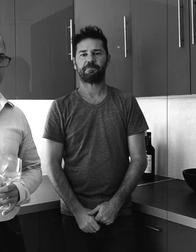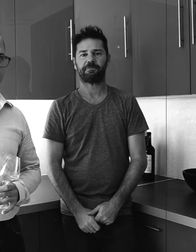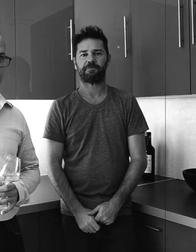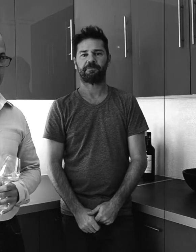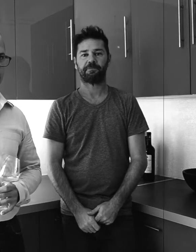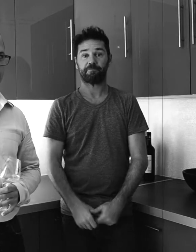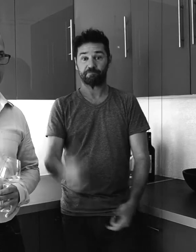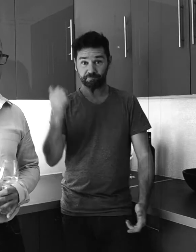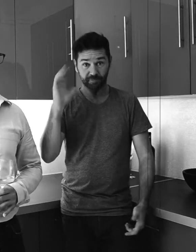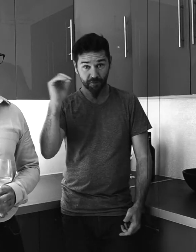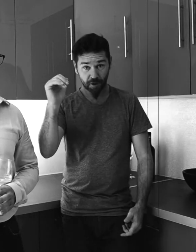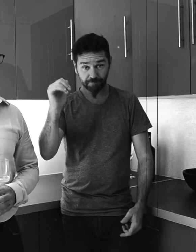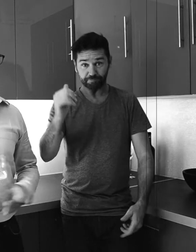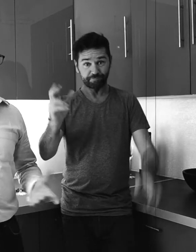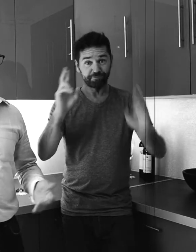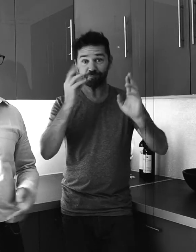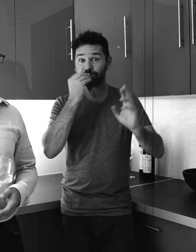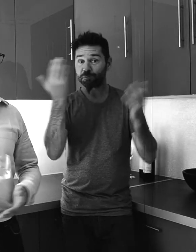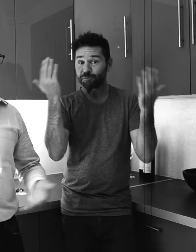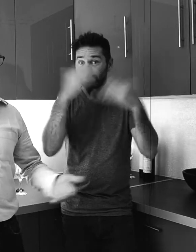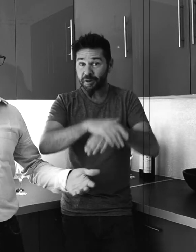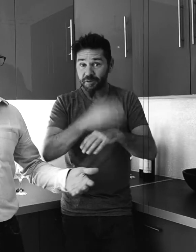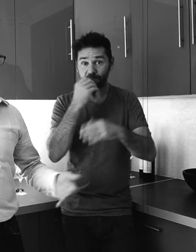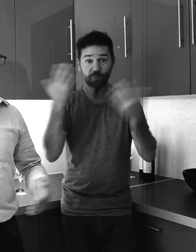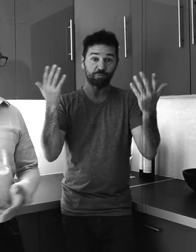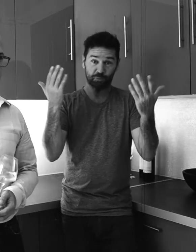Donc on vous dit au revoir, on vous souhaite une bonne soirée,